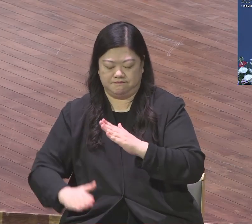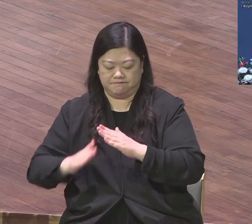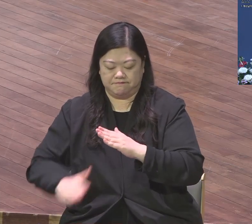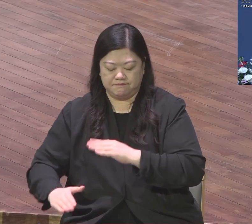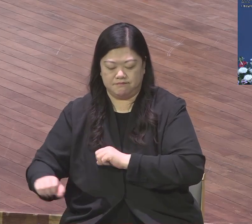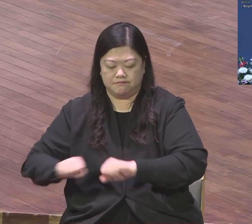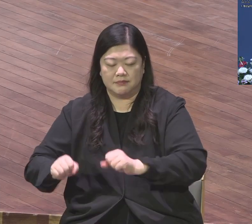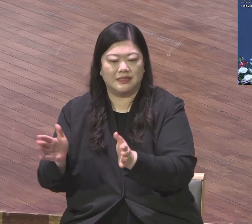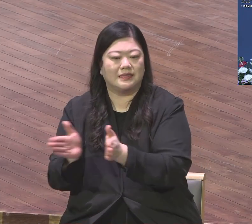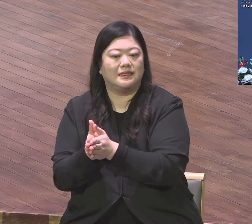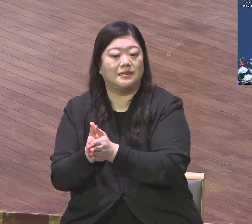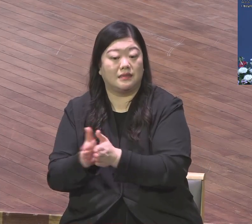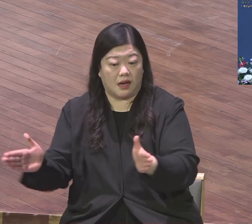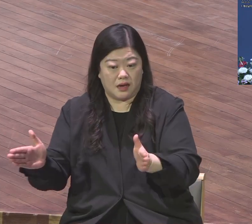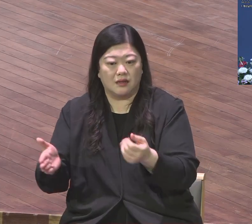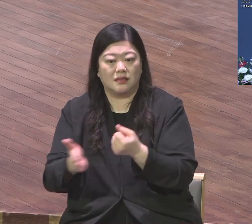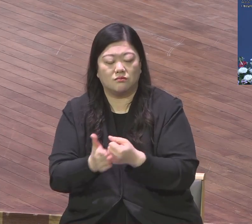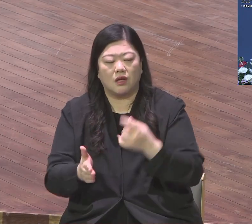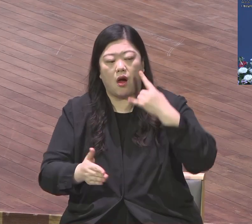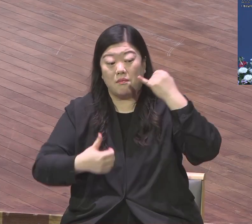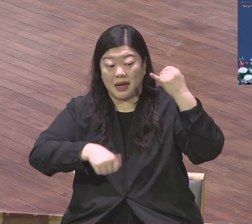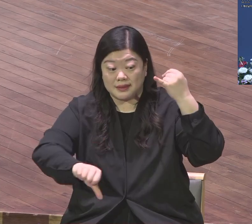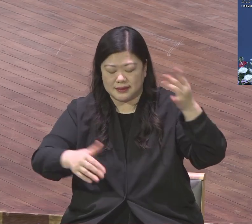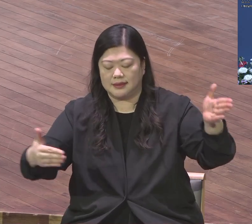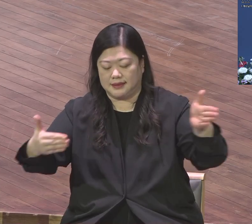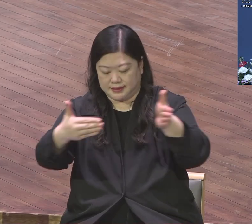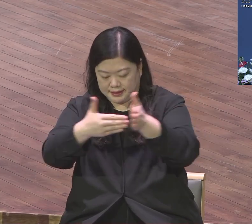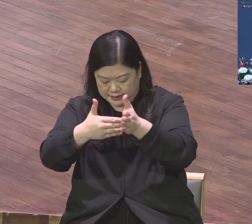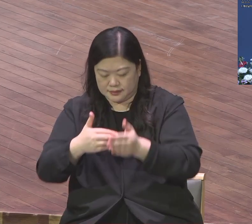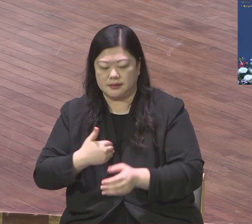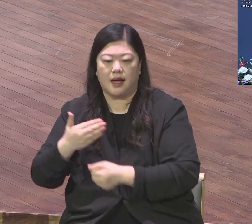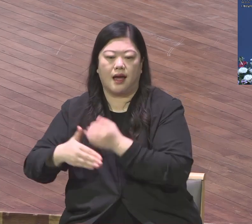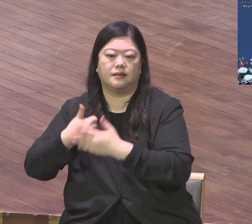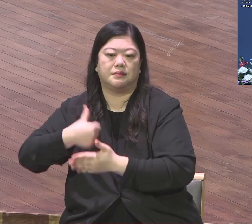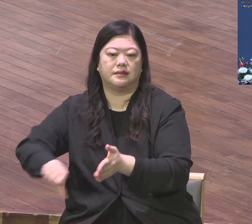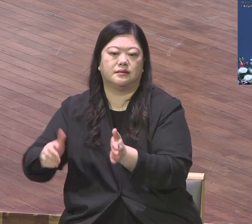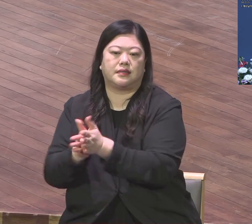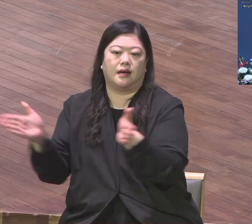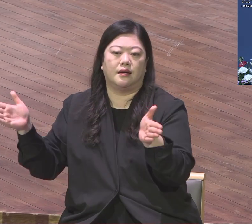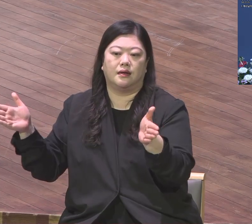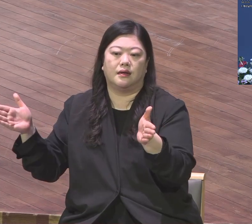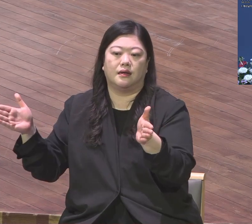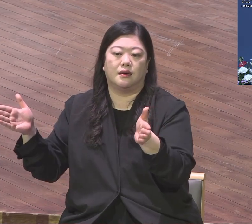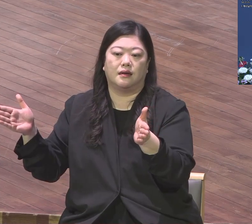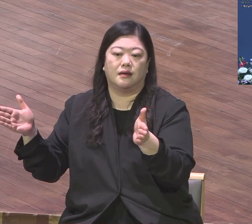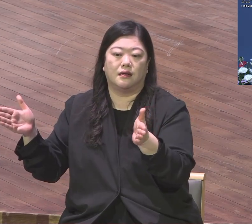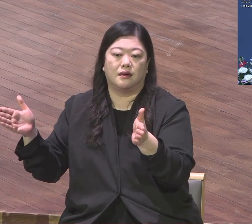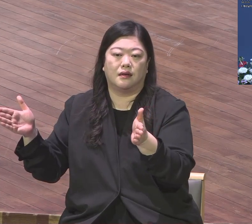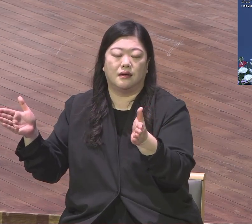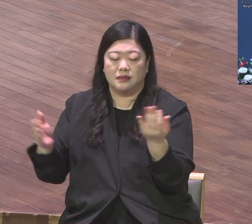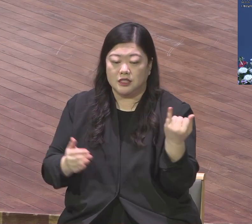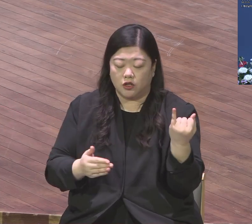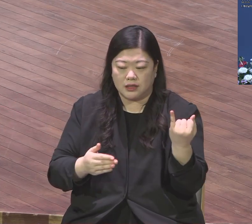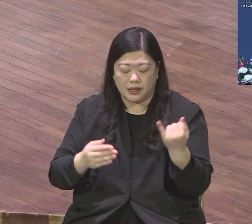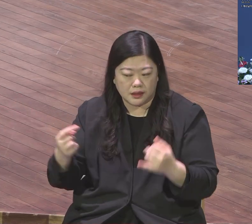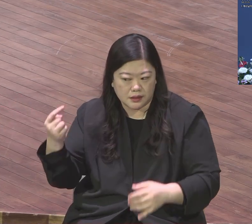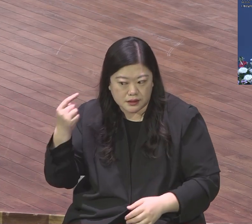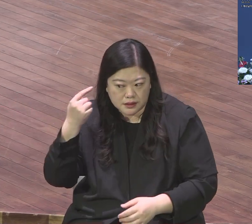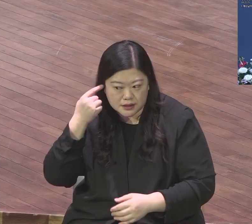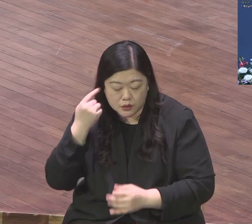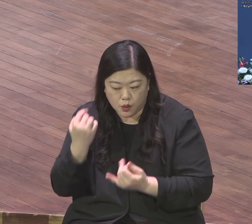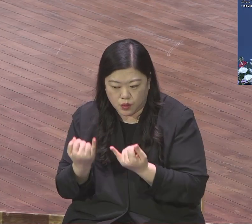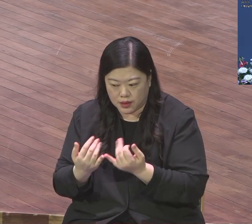공생애를 시작합니다 하는 사실을 암시하는 말씀이에요. 이거는 누구만 아느냐? 마리아만